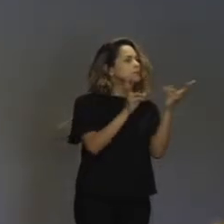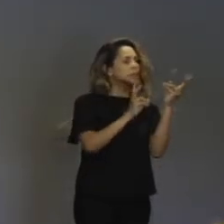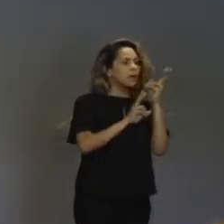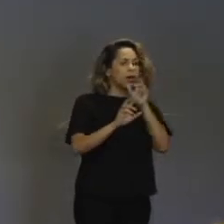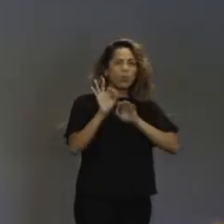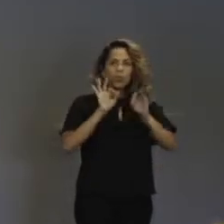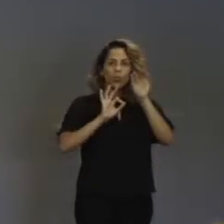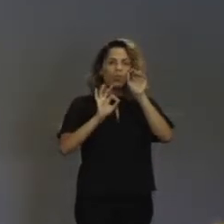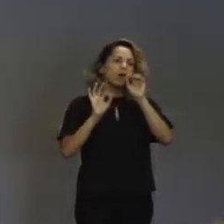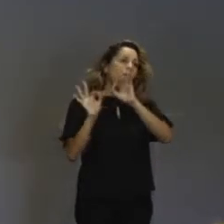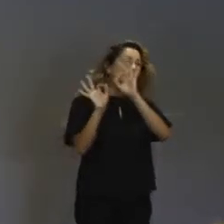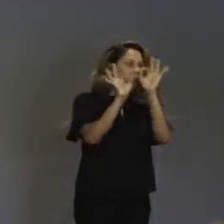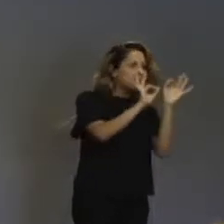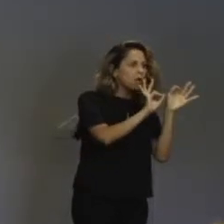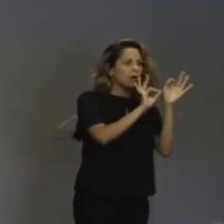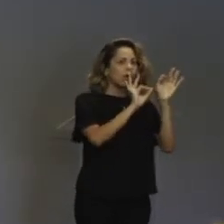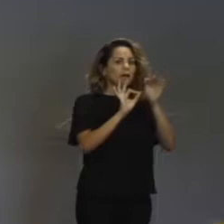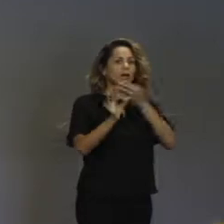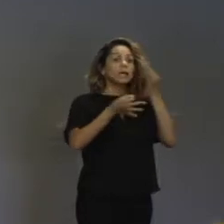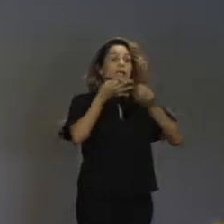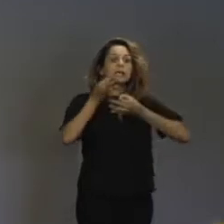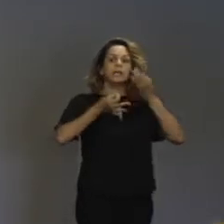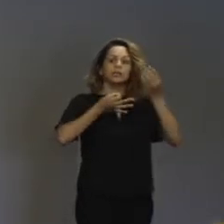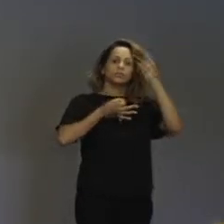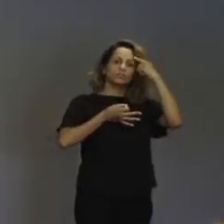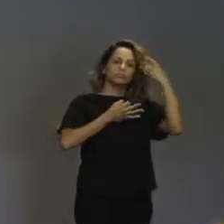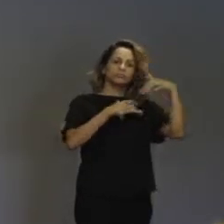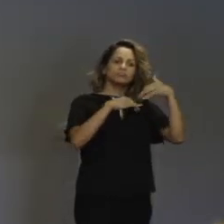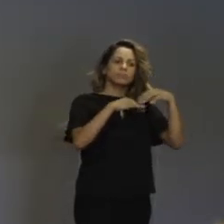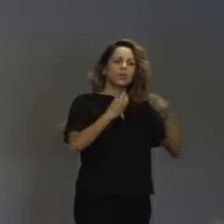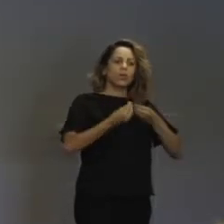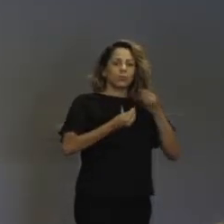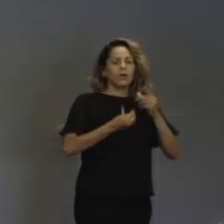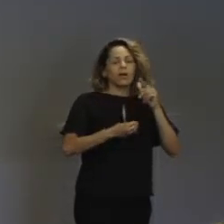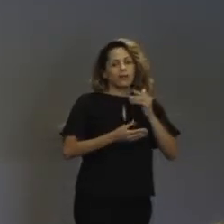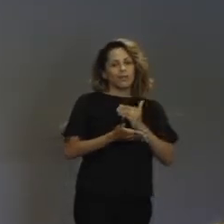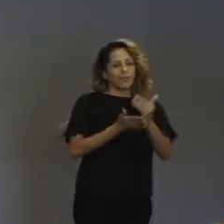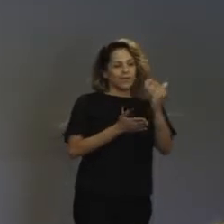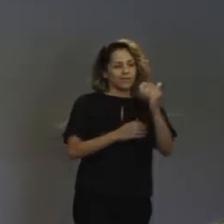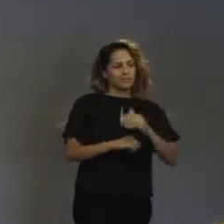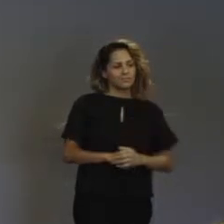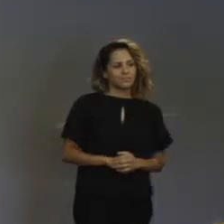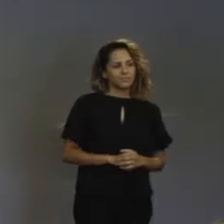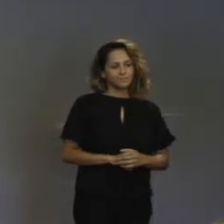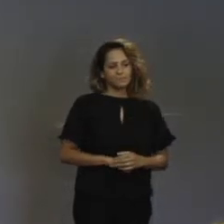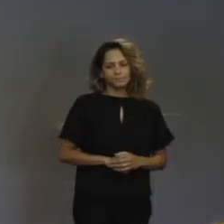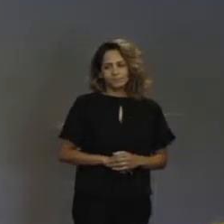crítico. Aí começa a ser divertido, né? Aí acho que fica bacana.